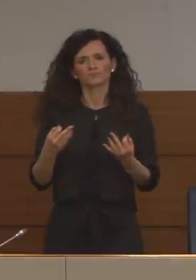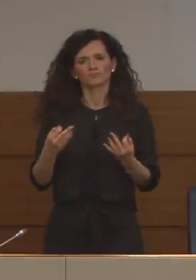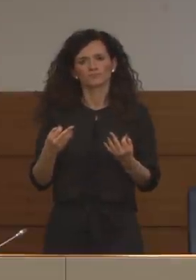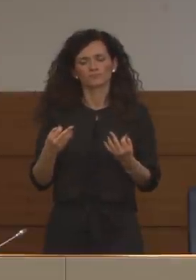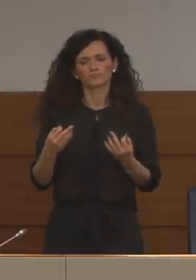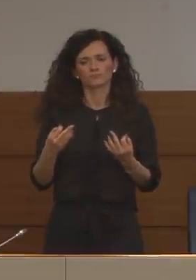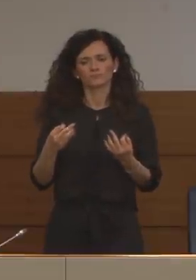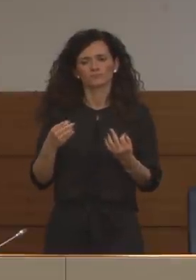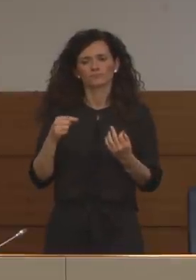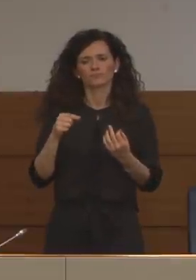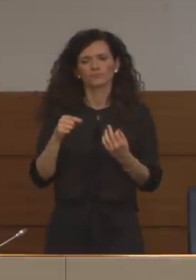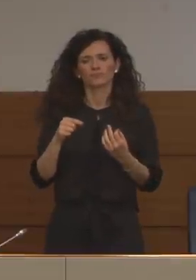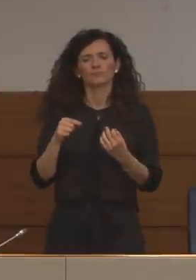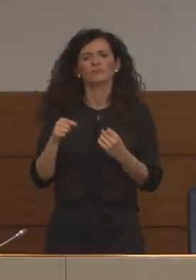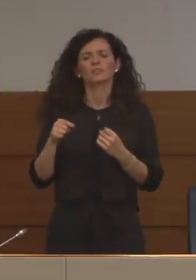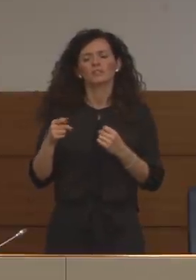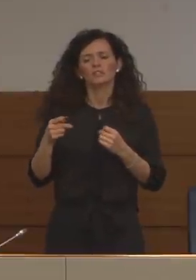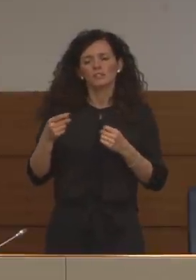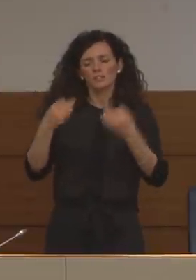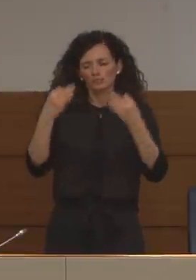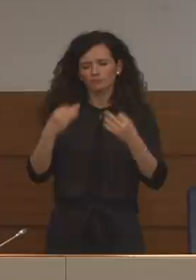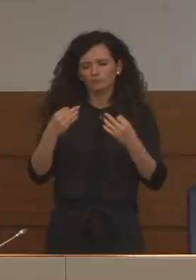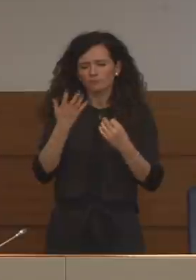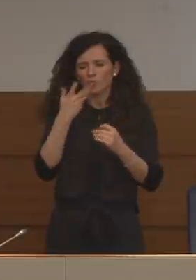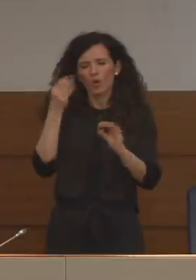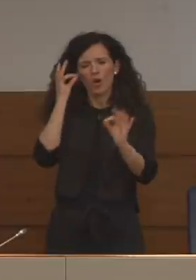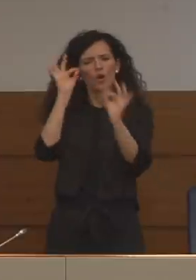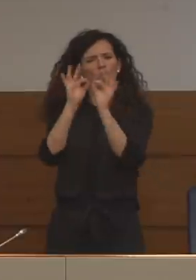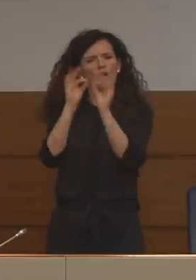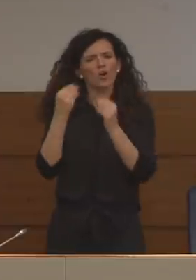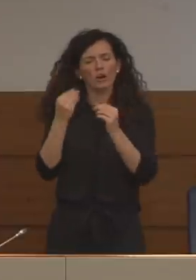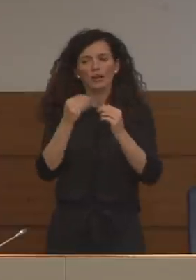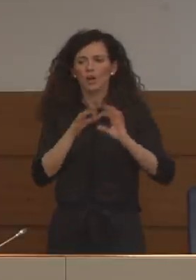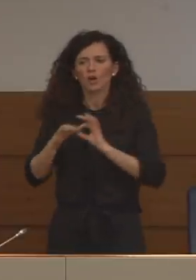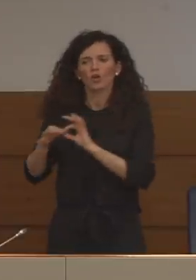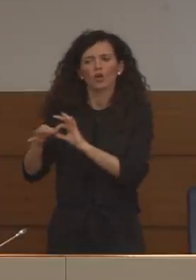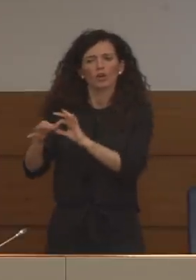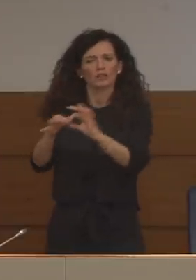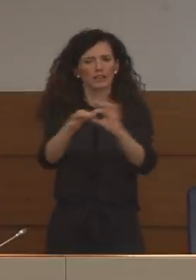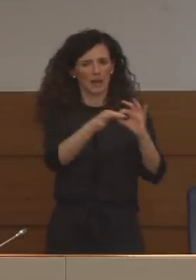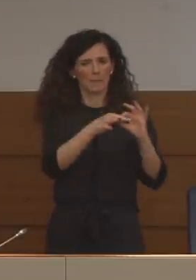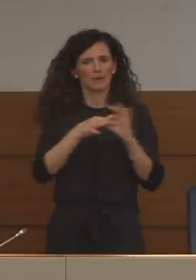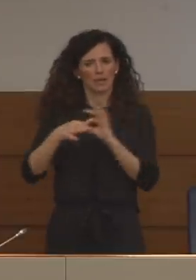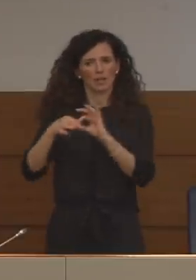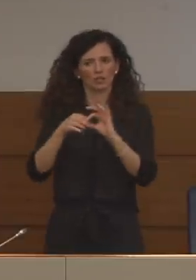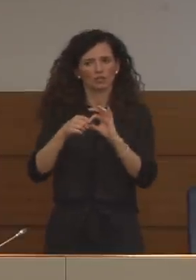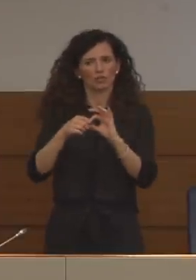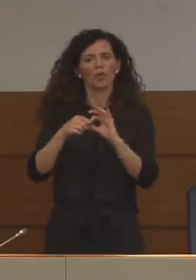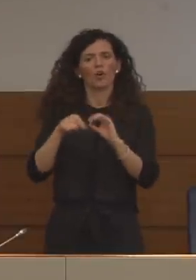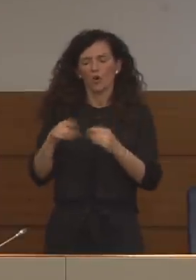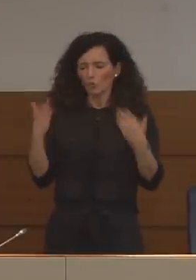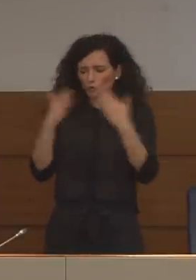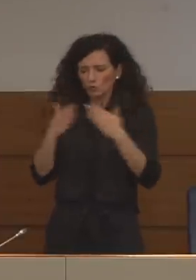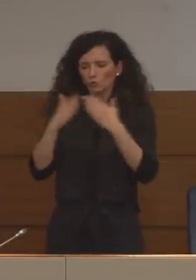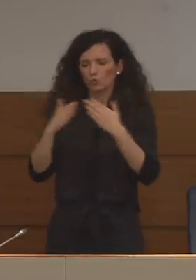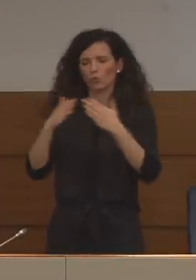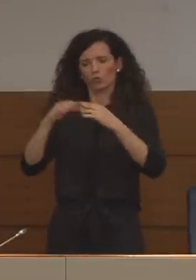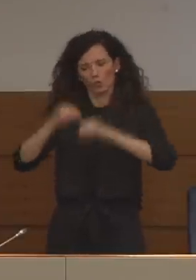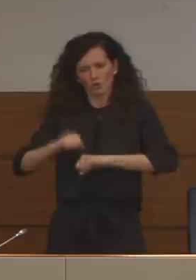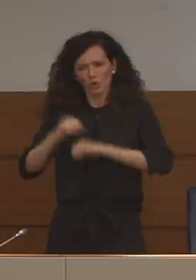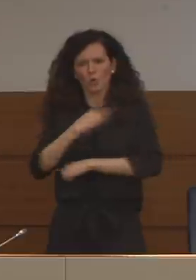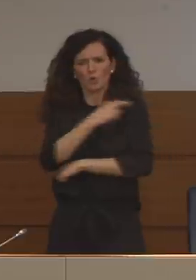cruciale di haifa non solo nel coordinamento della conduzione di questi studi clinici